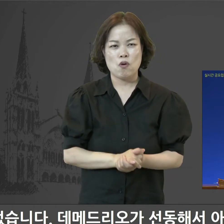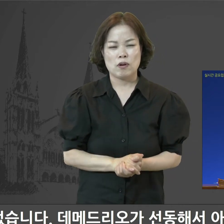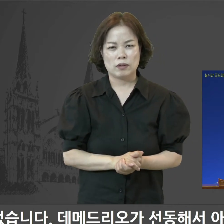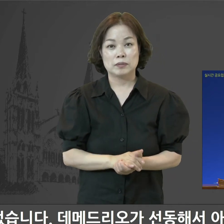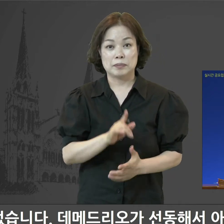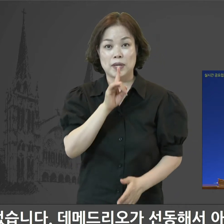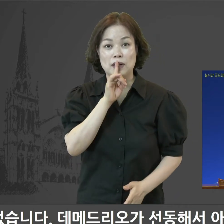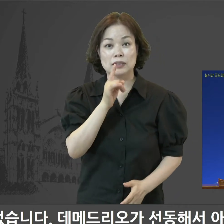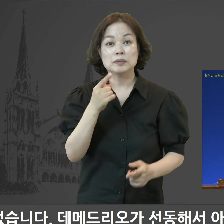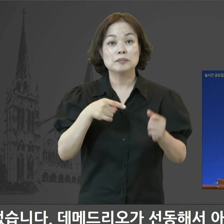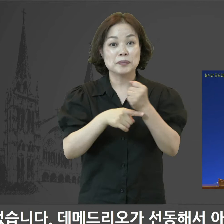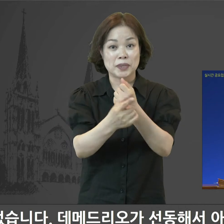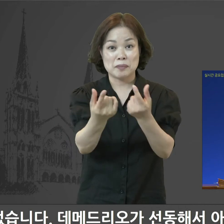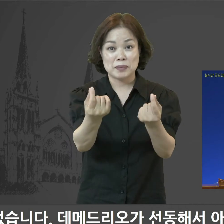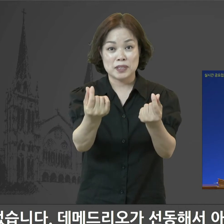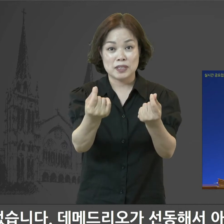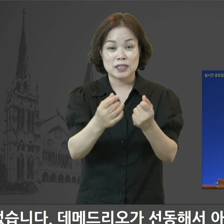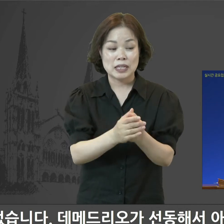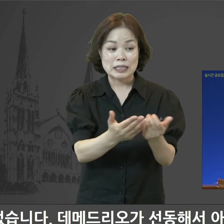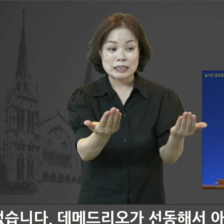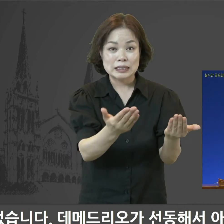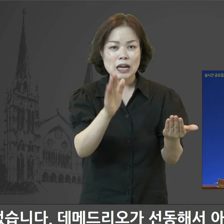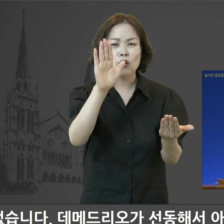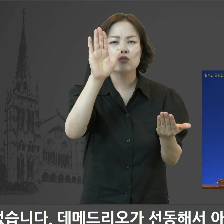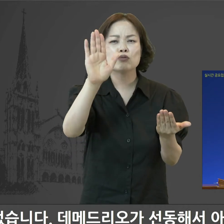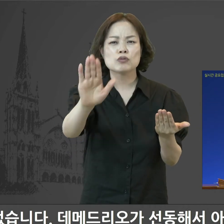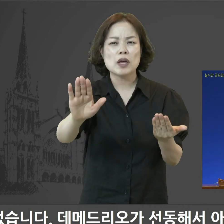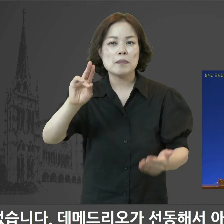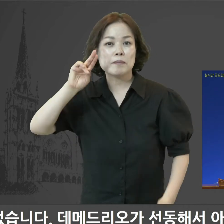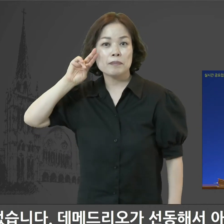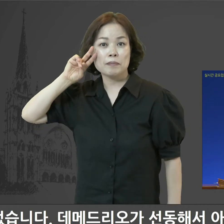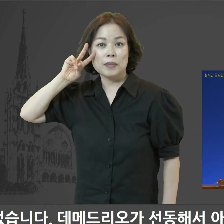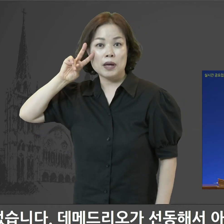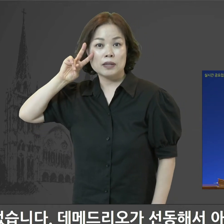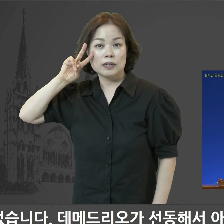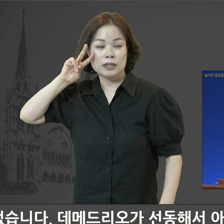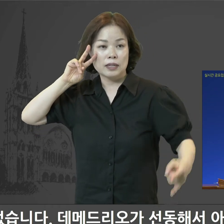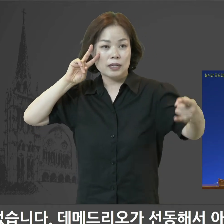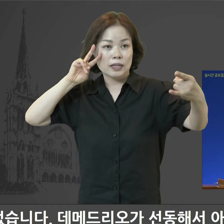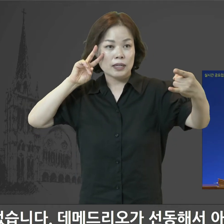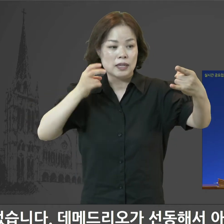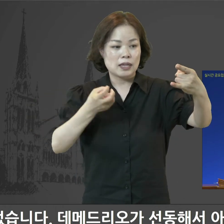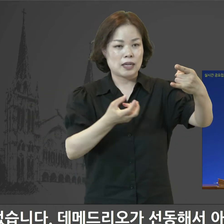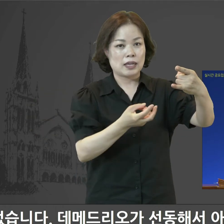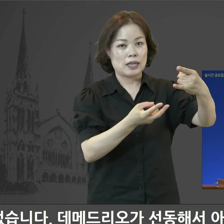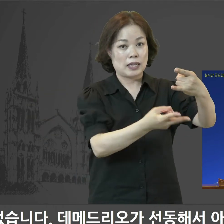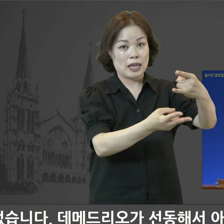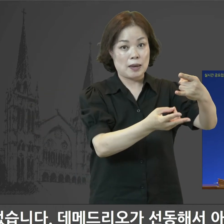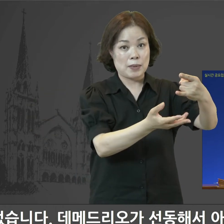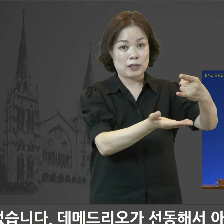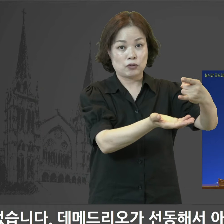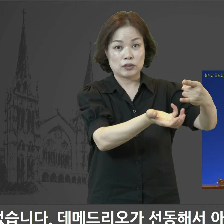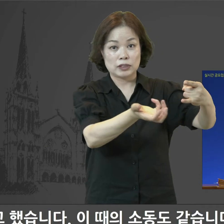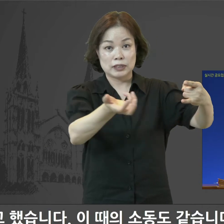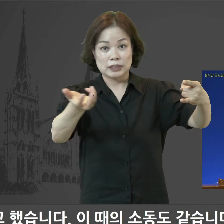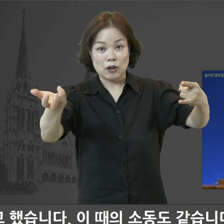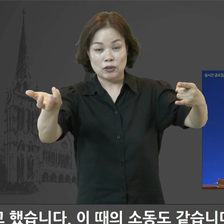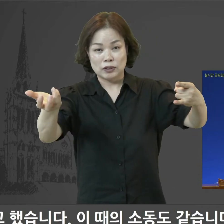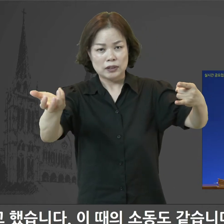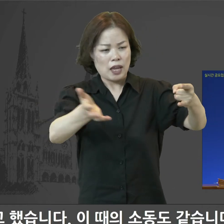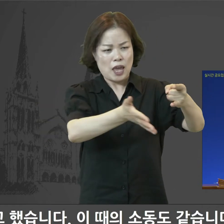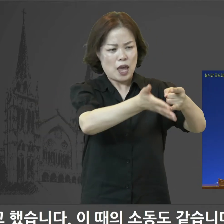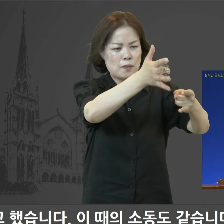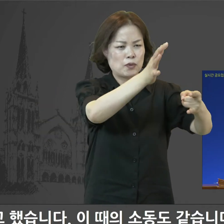해당하는 겁니다. 그 사건 이후에 바울이 에베소를 떠나려고 합니다. 에베소에 더